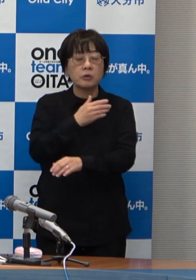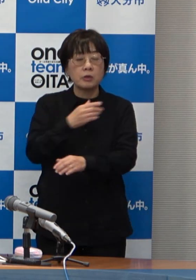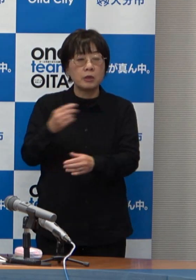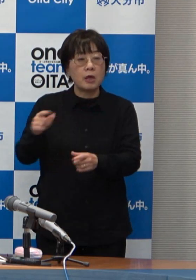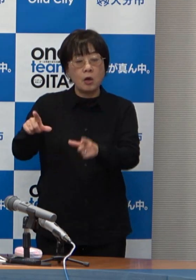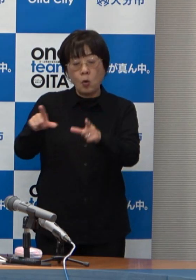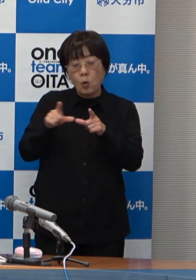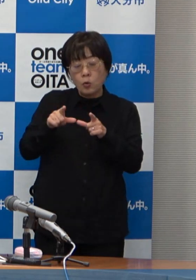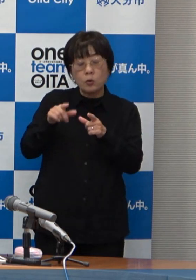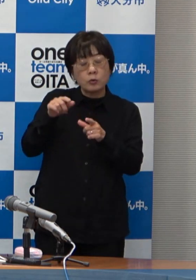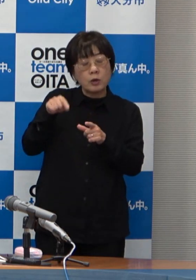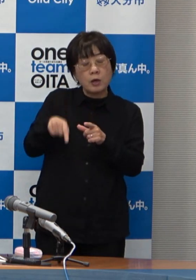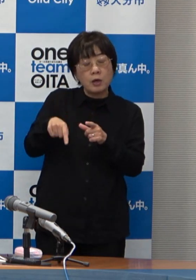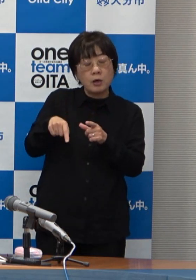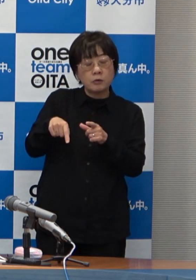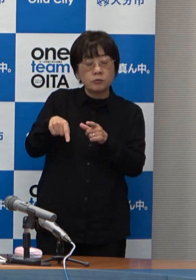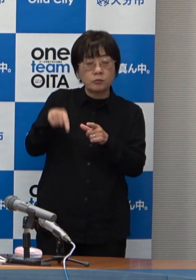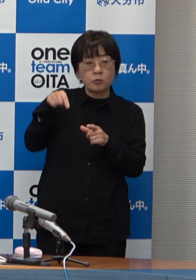の